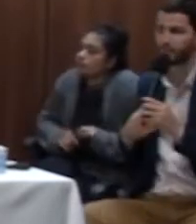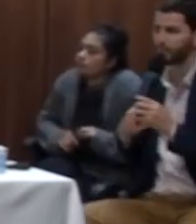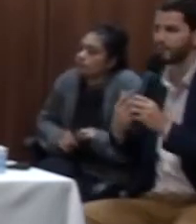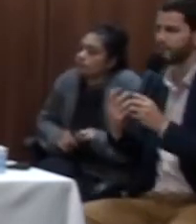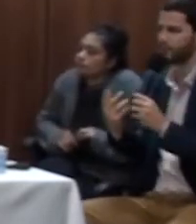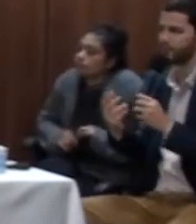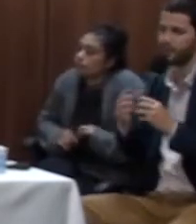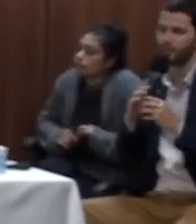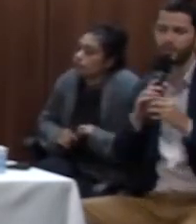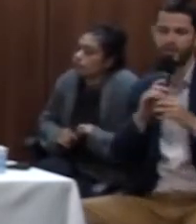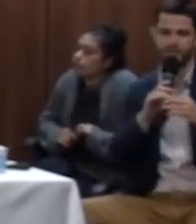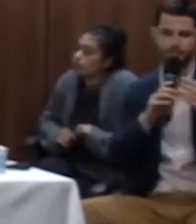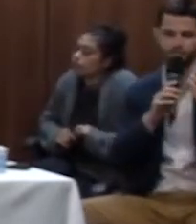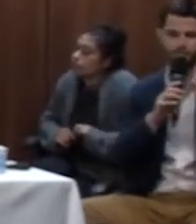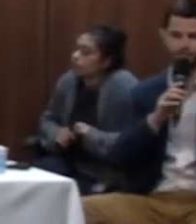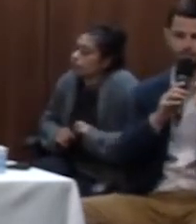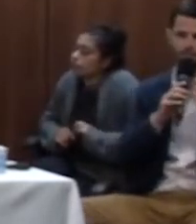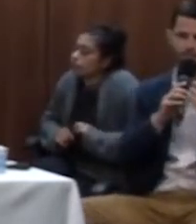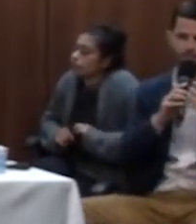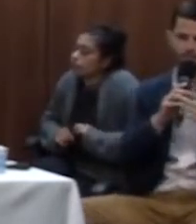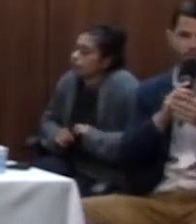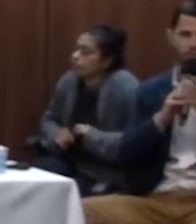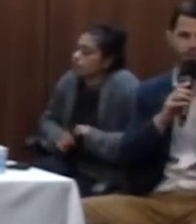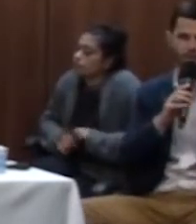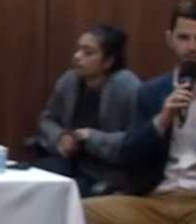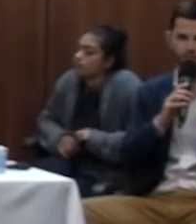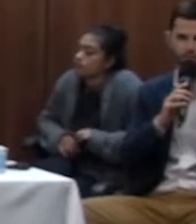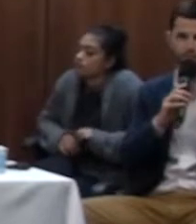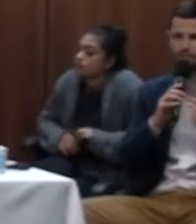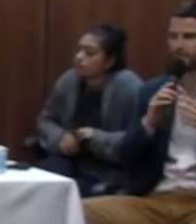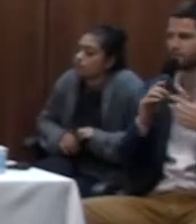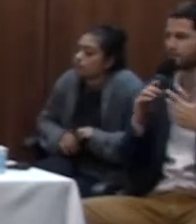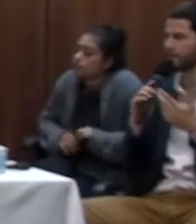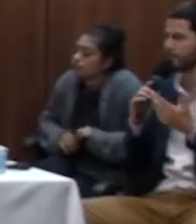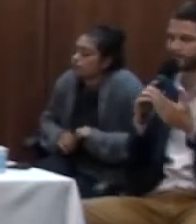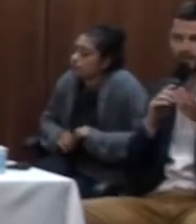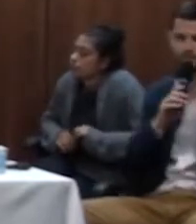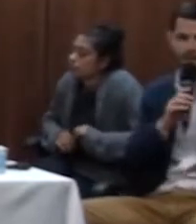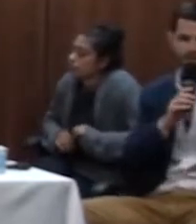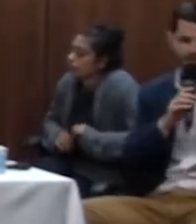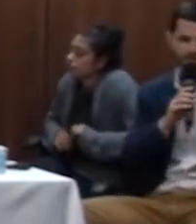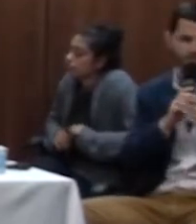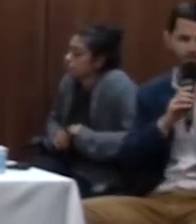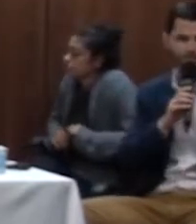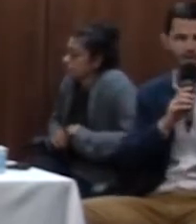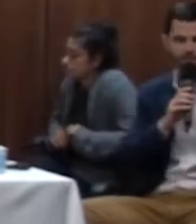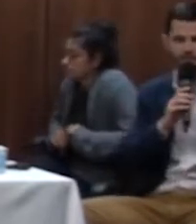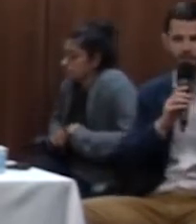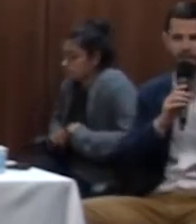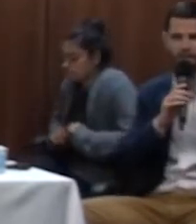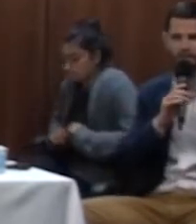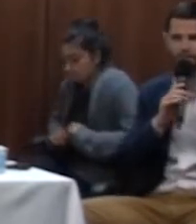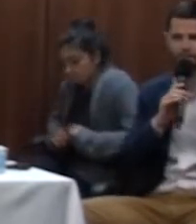E por dever do Estado, pela organização constitucional do SUS, né, a gente tem 3 partes, né, todo mundo sabe